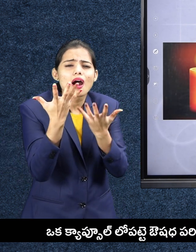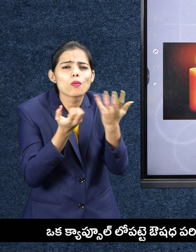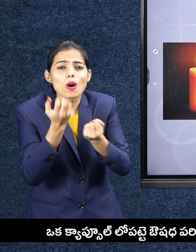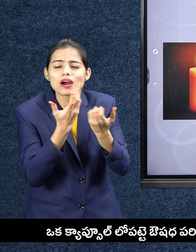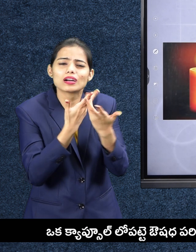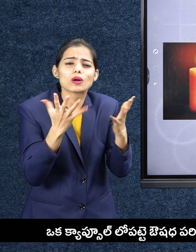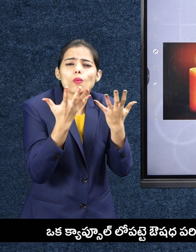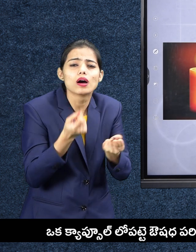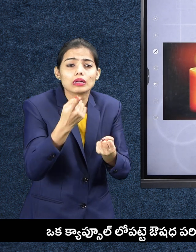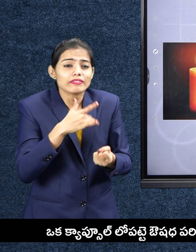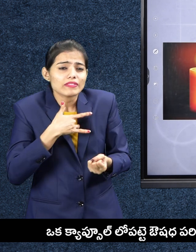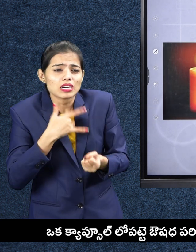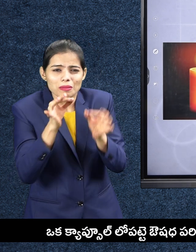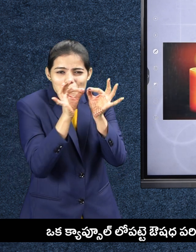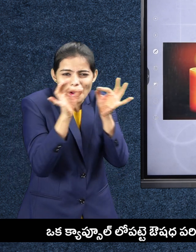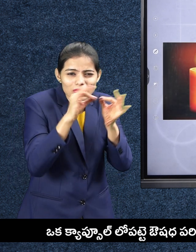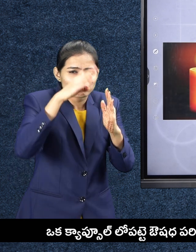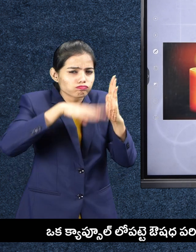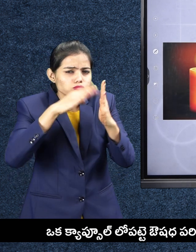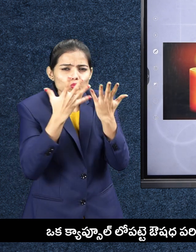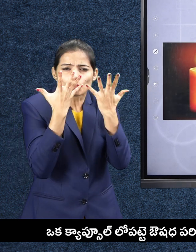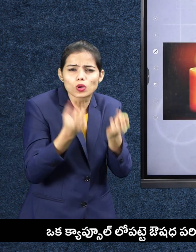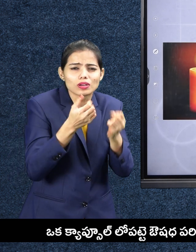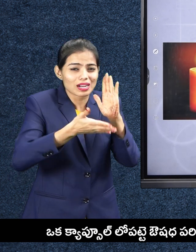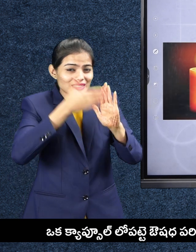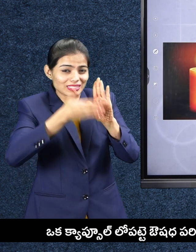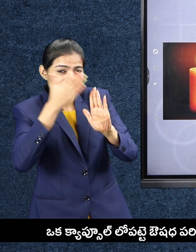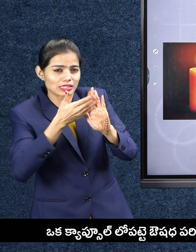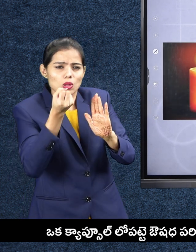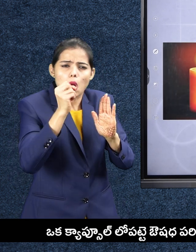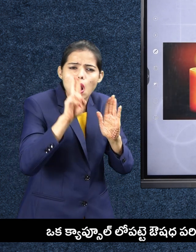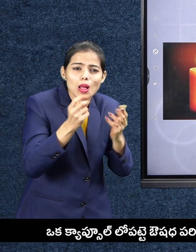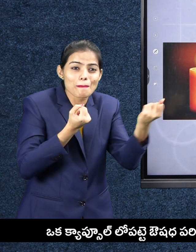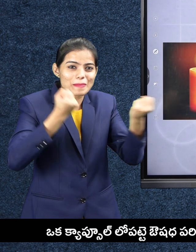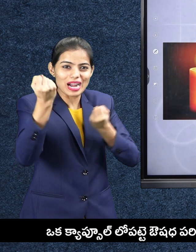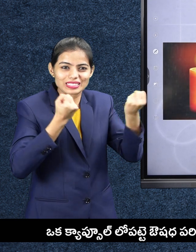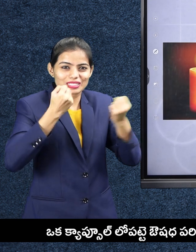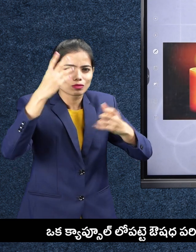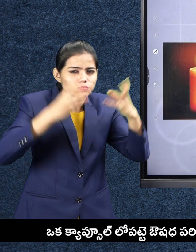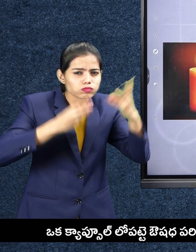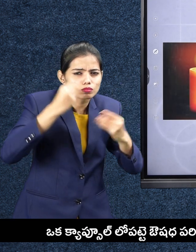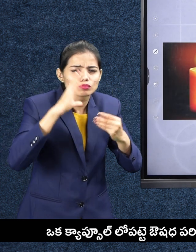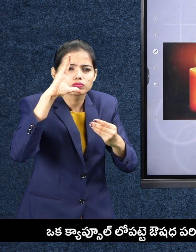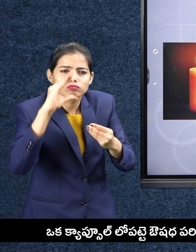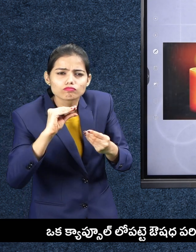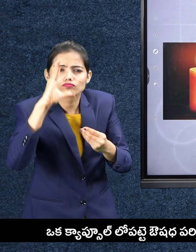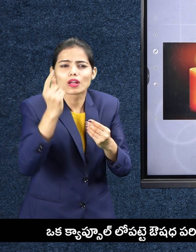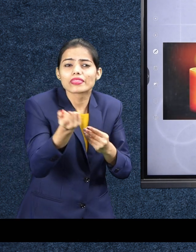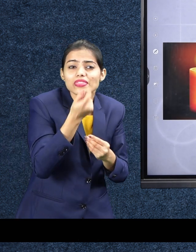ఒక క్యాప్సూల్లో పట్టే ఔషధ పరిమాణాన్ని లెక్కించటం వంటి నిజ జీవిత దృశ్యాలకు ఎలా వర్తిస్తాయో మనం చూసాం.